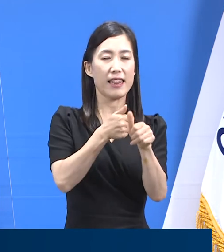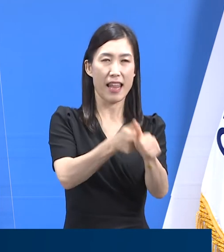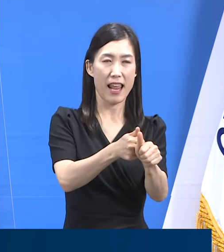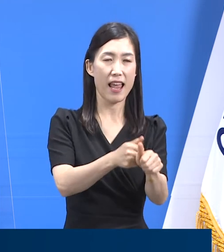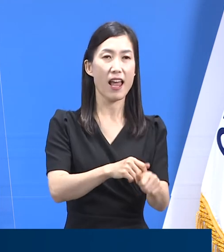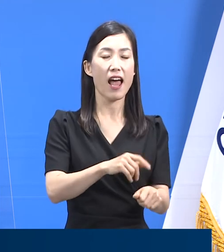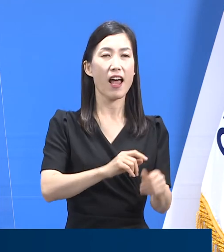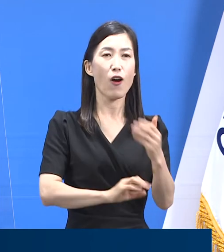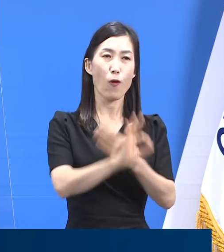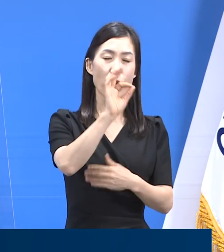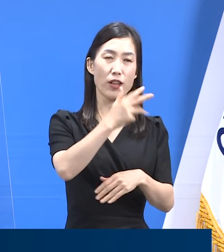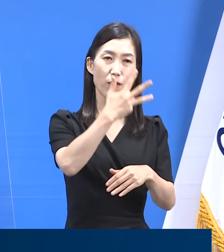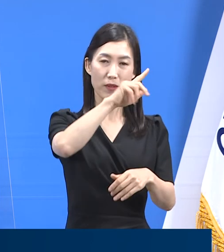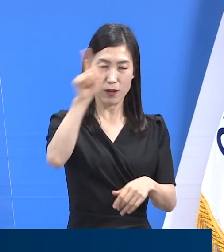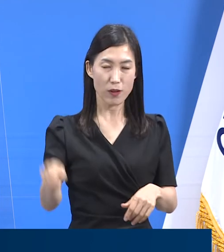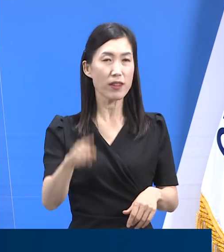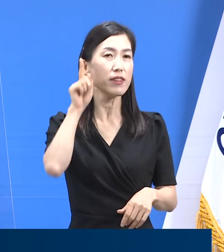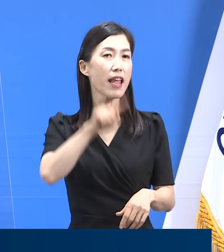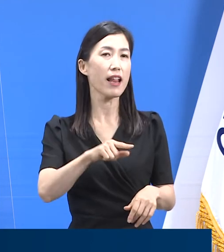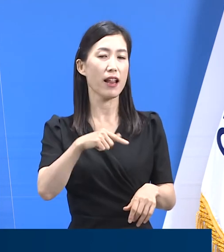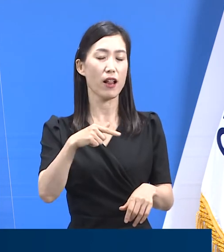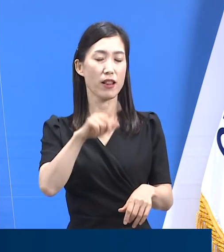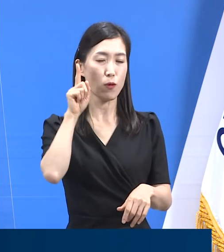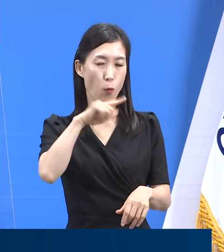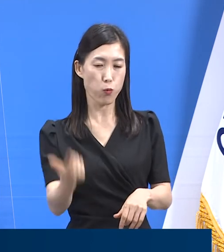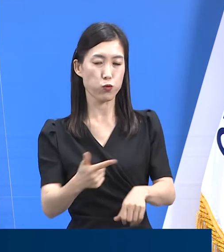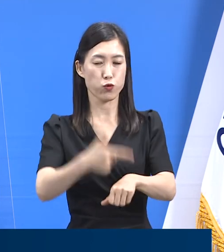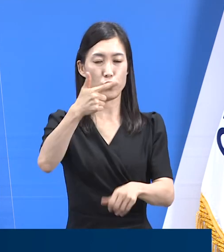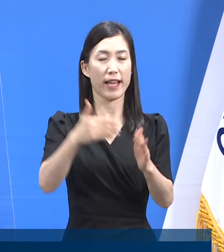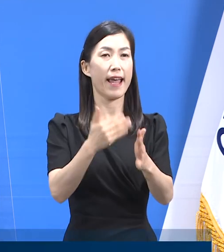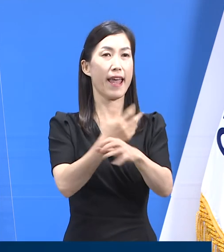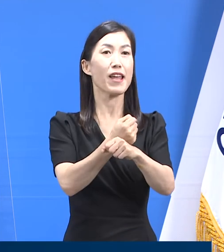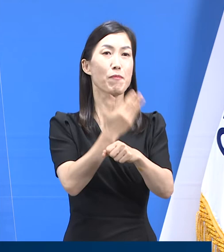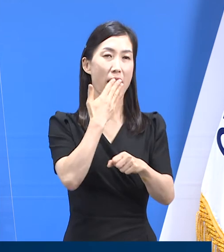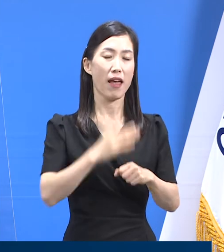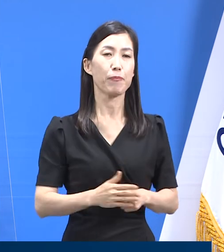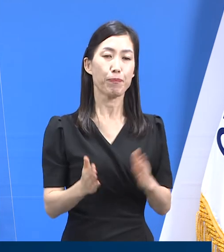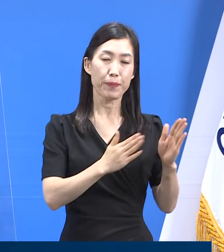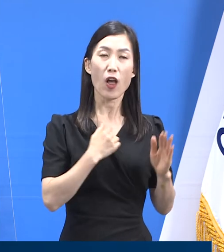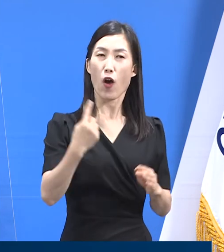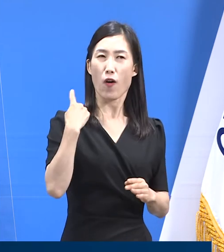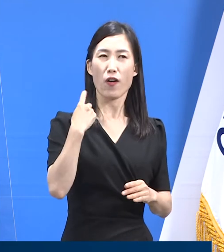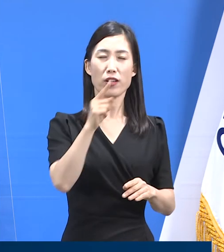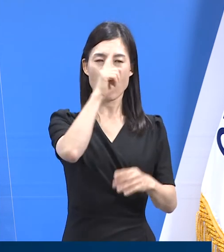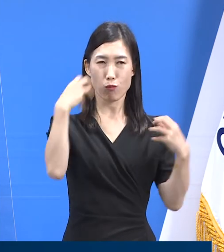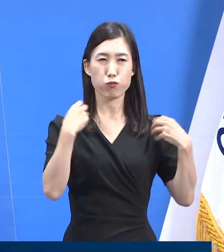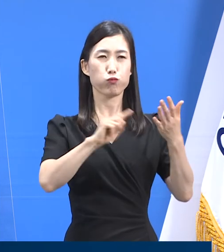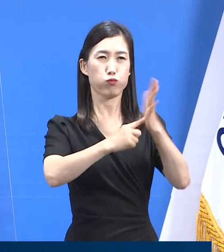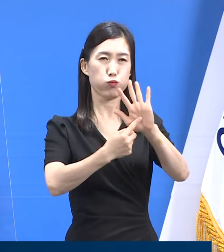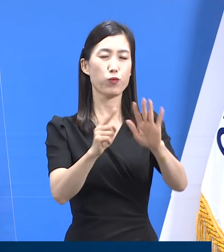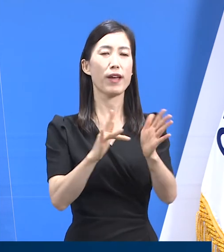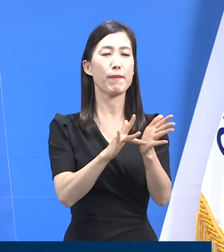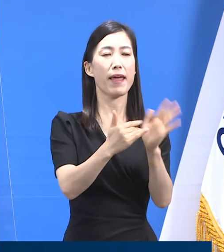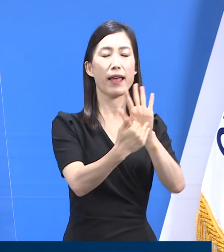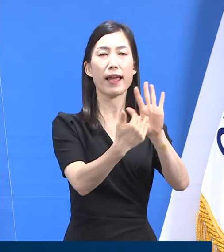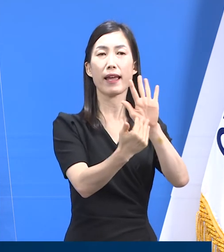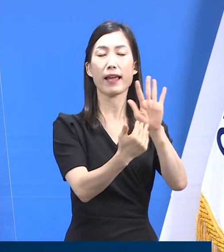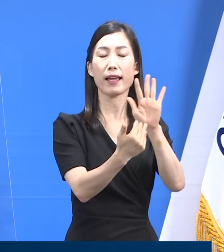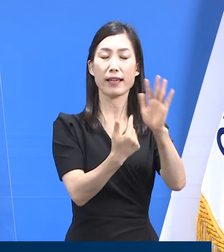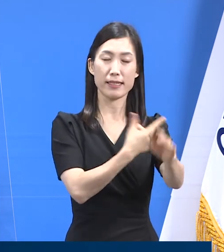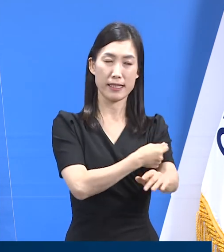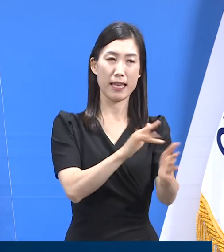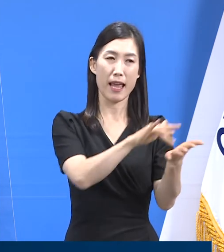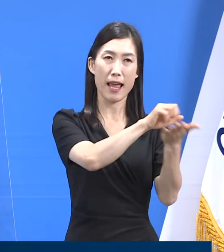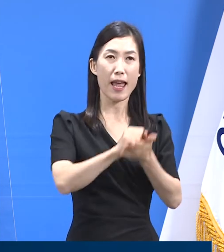오후 6시까지 예약이 가능합니다. 어제 정부에서 모더나 백신 수급 차질로 인해 한시적으로 2차 접종